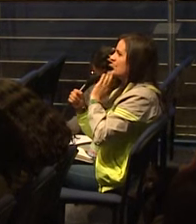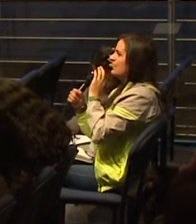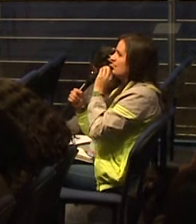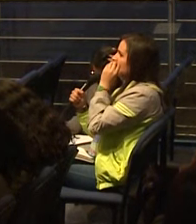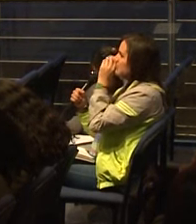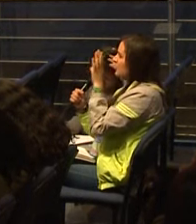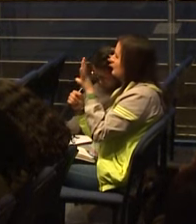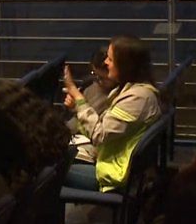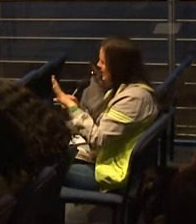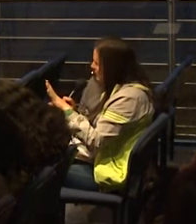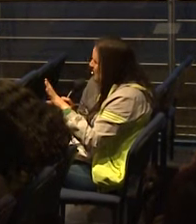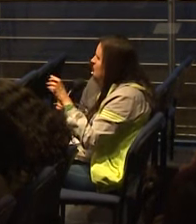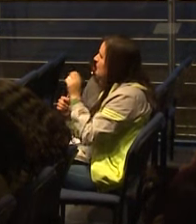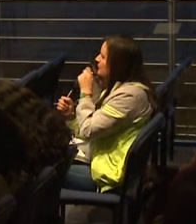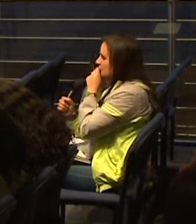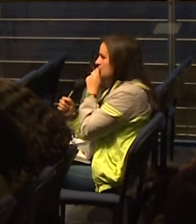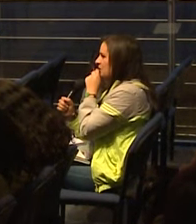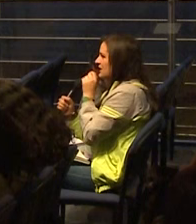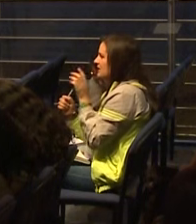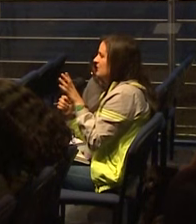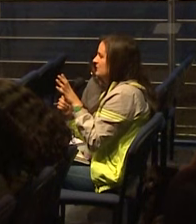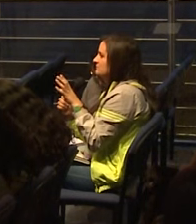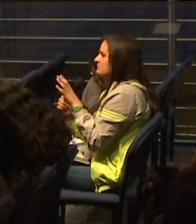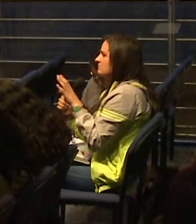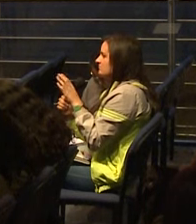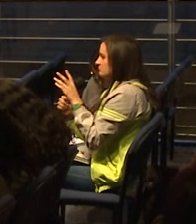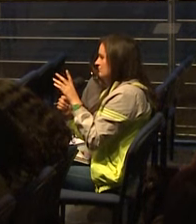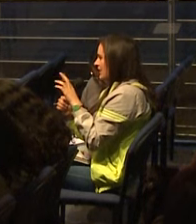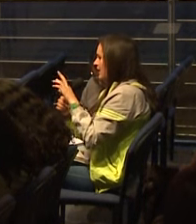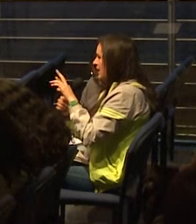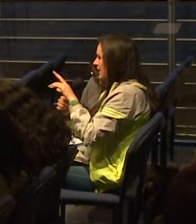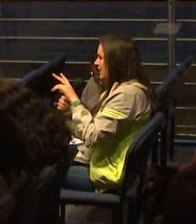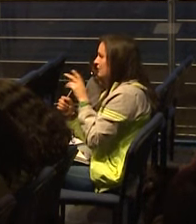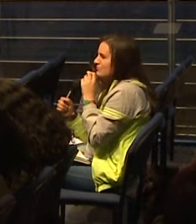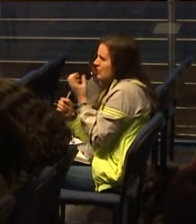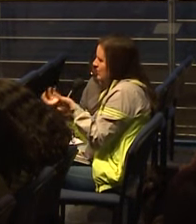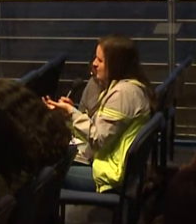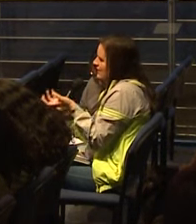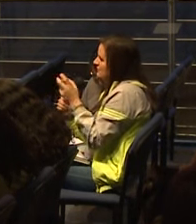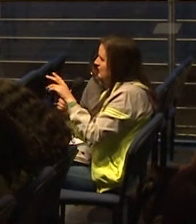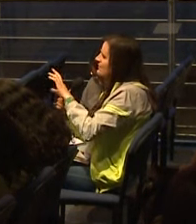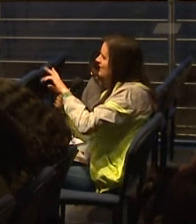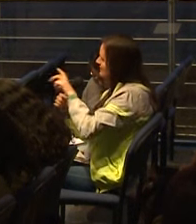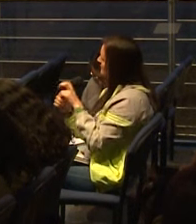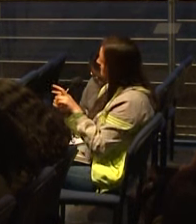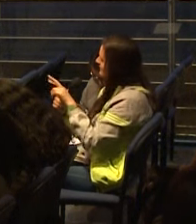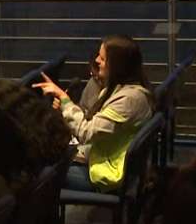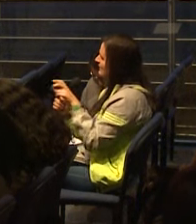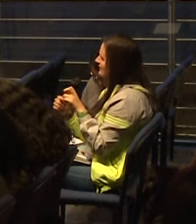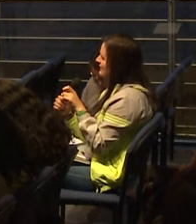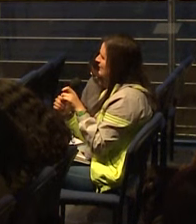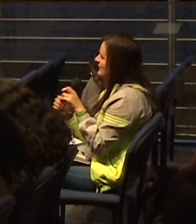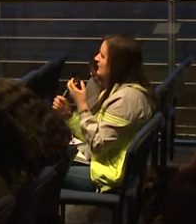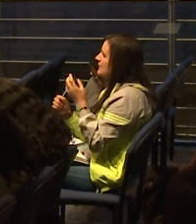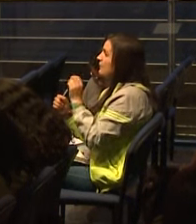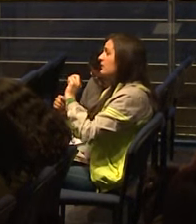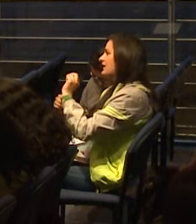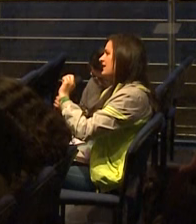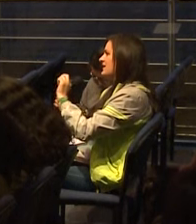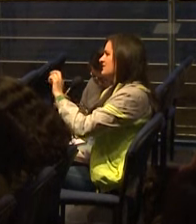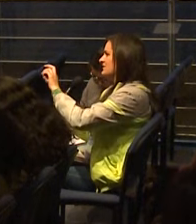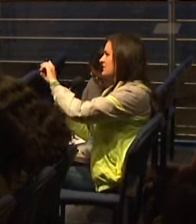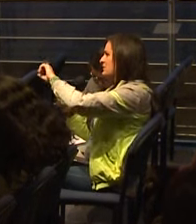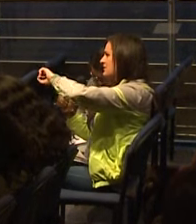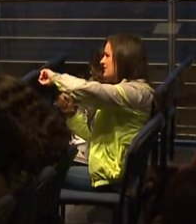sí pondría como un poquito... Me cuesta diferenciar esa parte de la técnica,